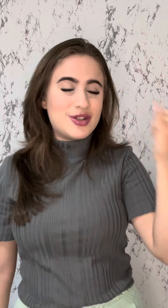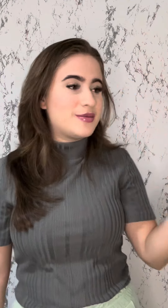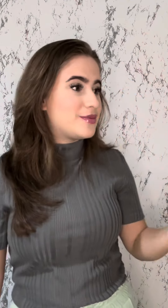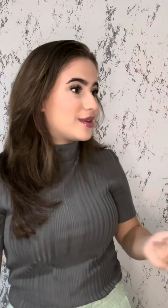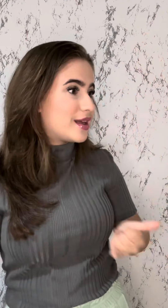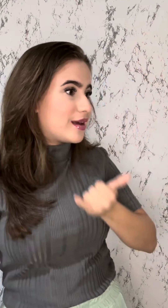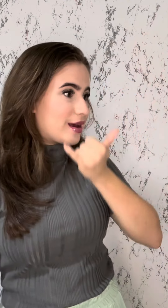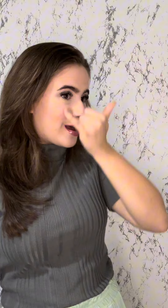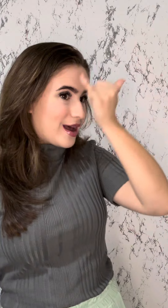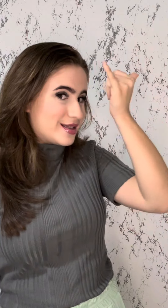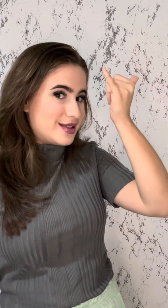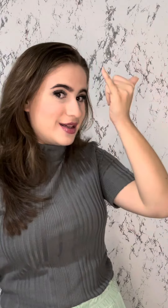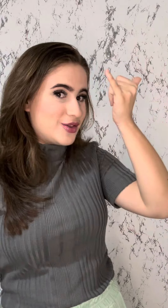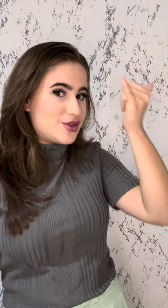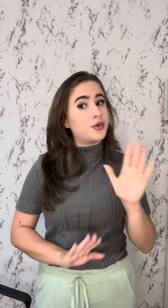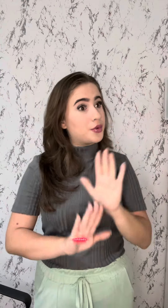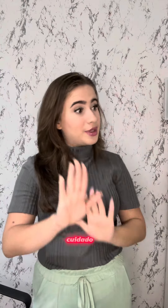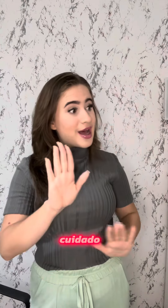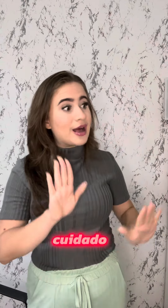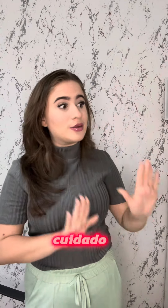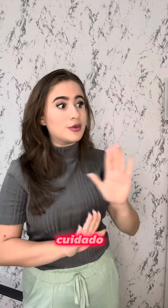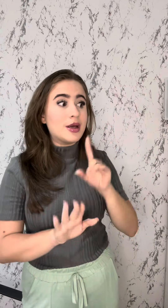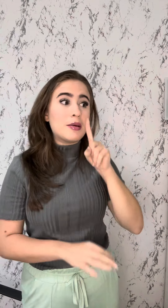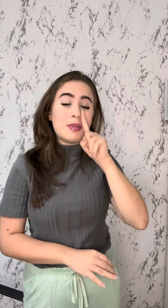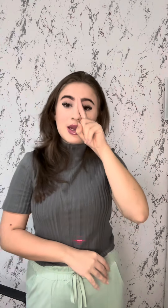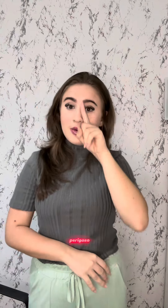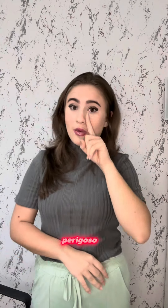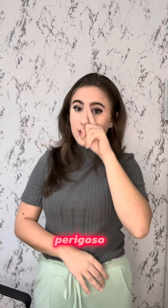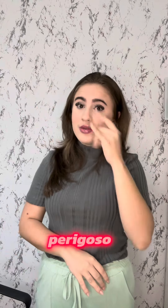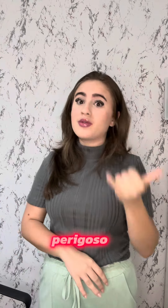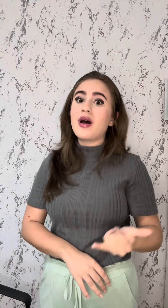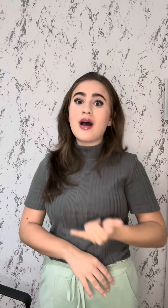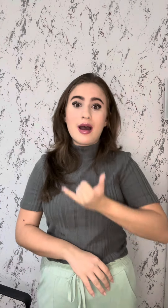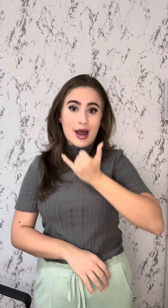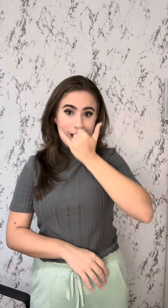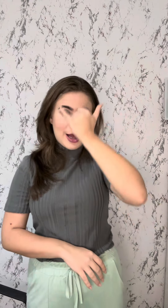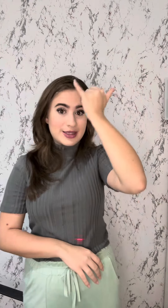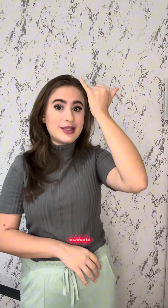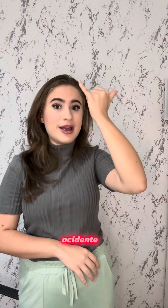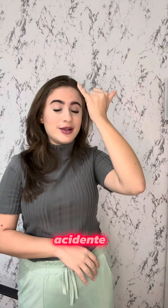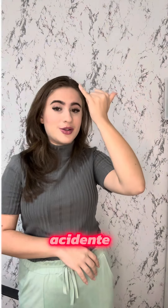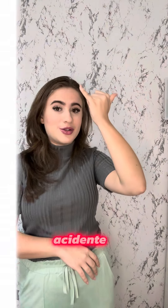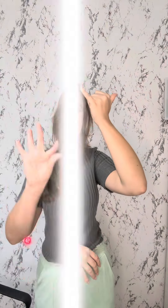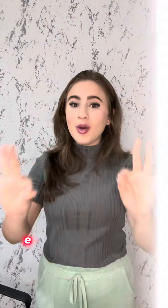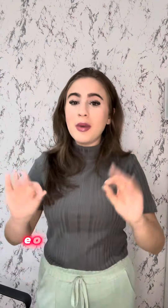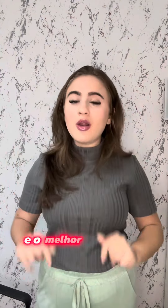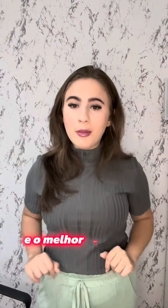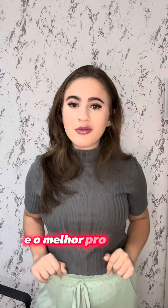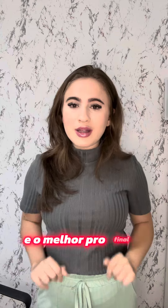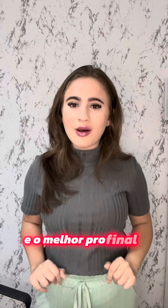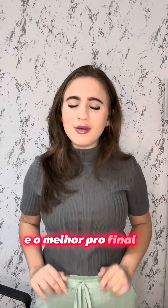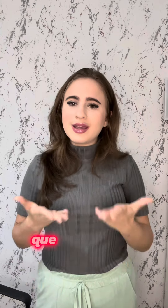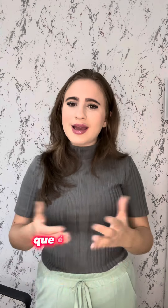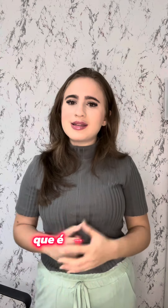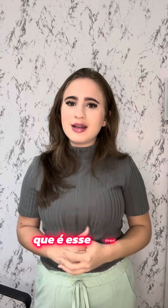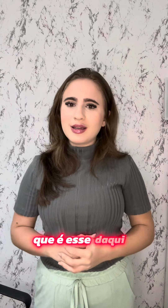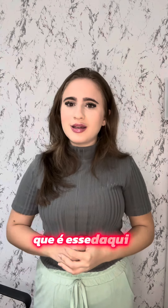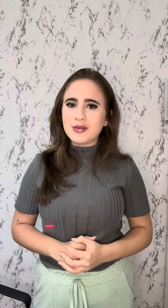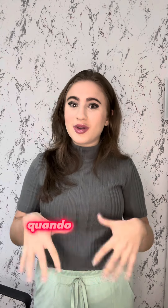acidente acidente cuidado perigoso acidente e o melhor pro final que é esse daqui quando